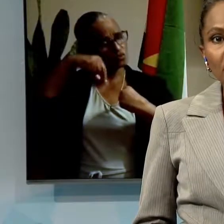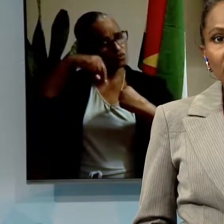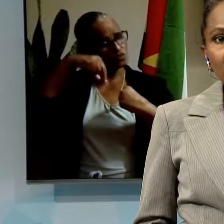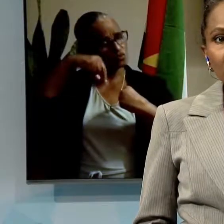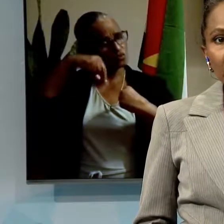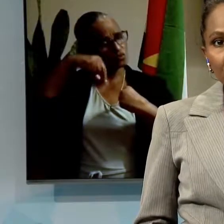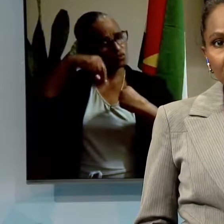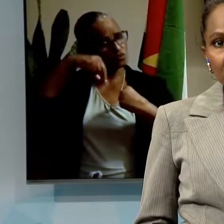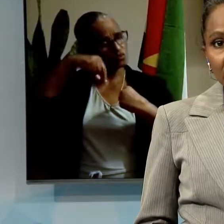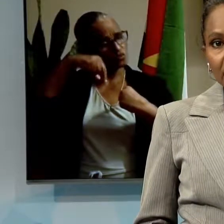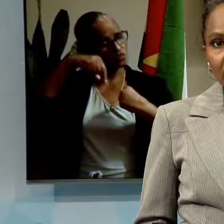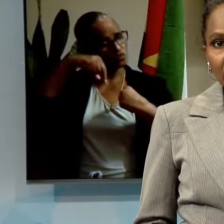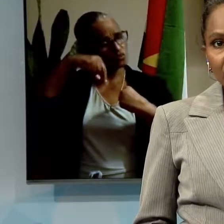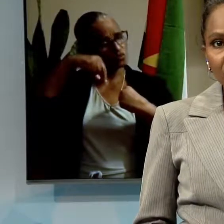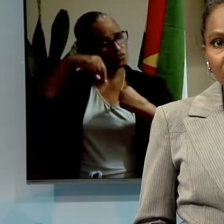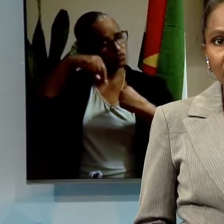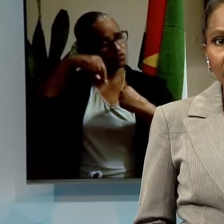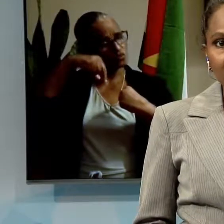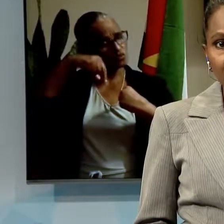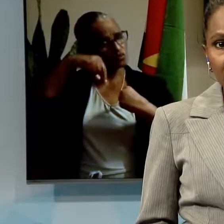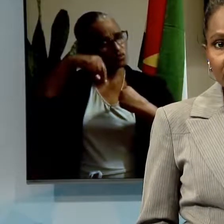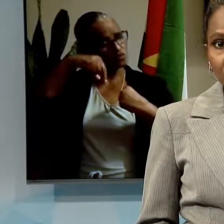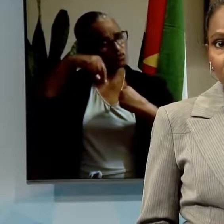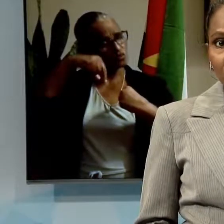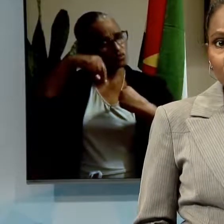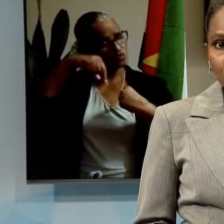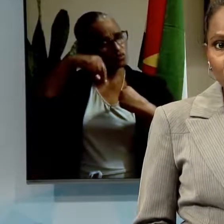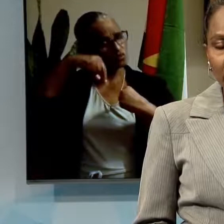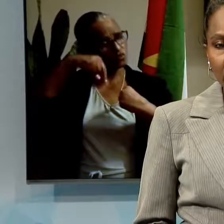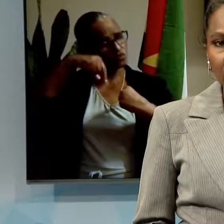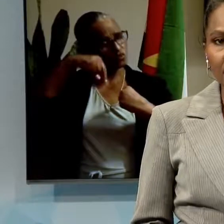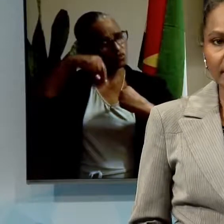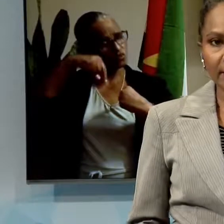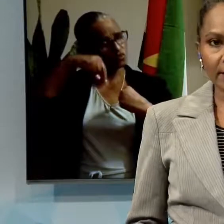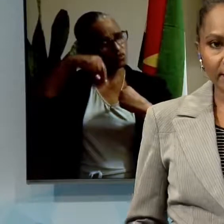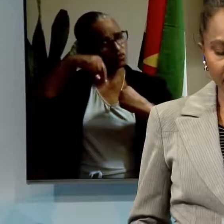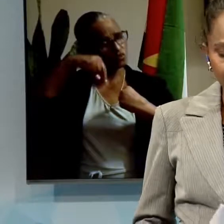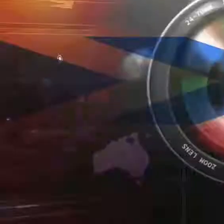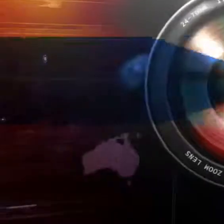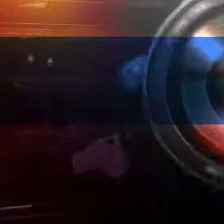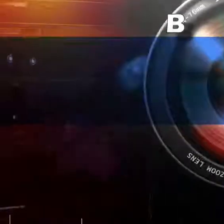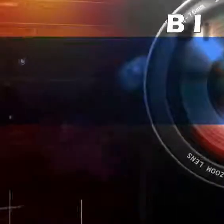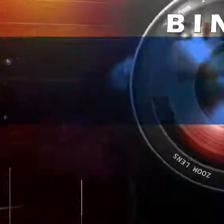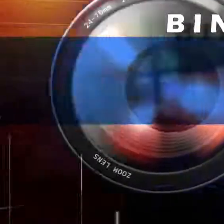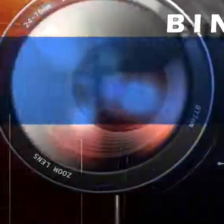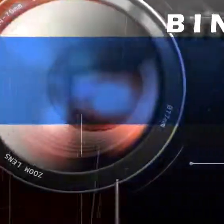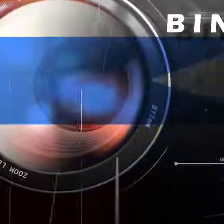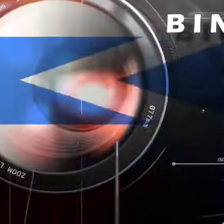bijeenkomst is het nieuwe ministersteam van het kabinet Santokki-Brunswijk gepresenteerd.